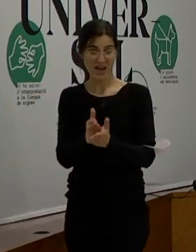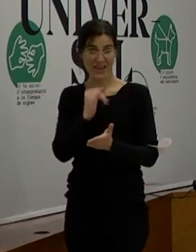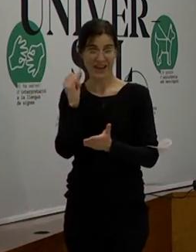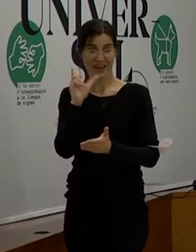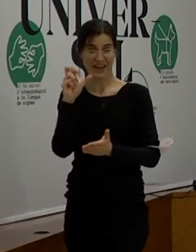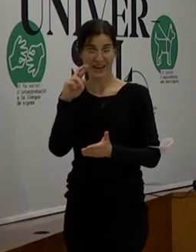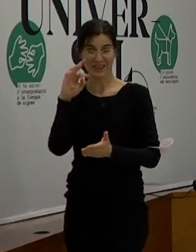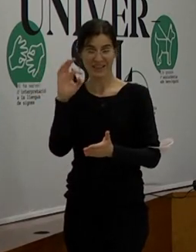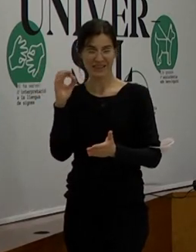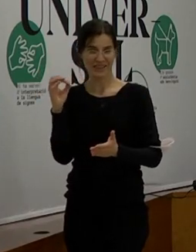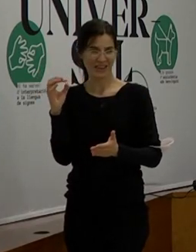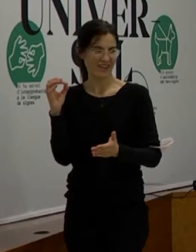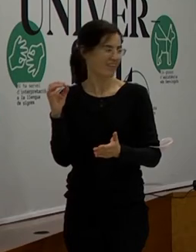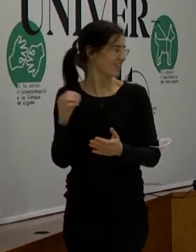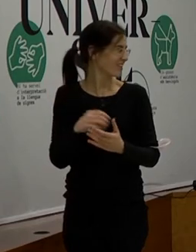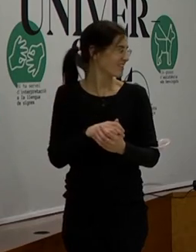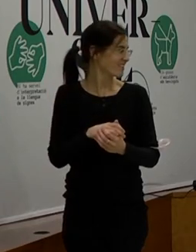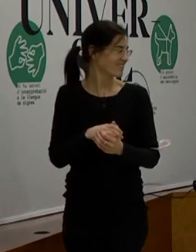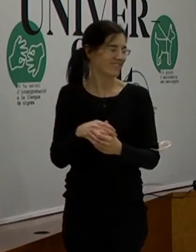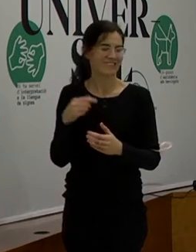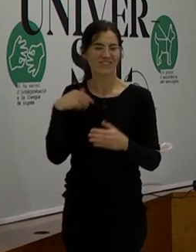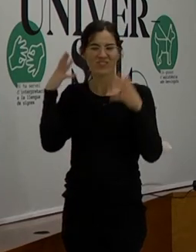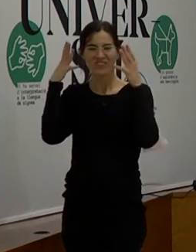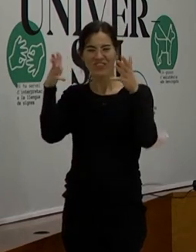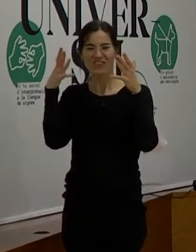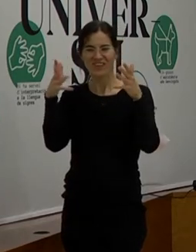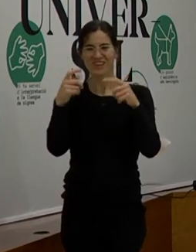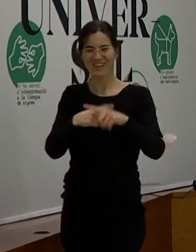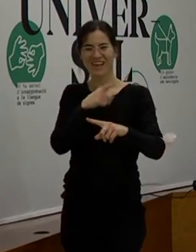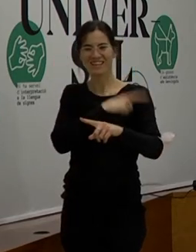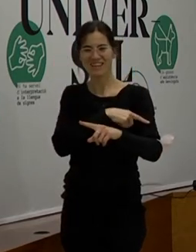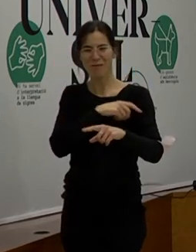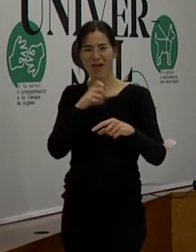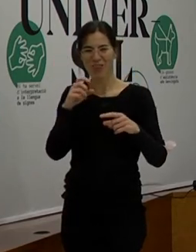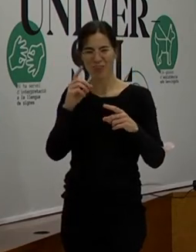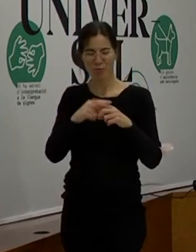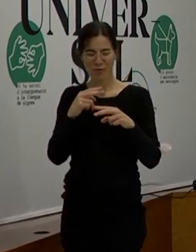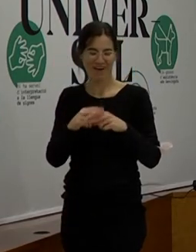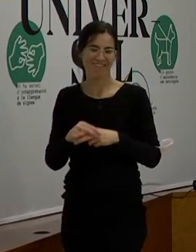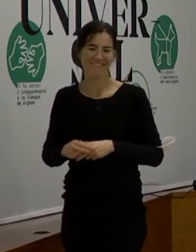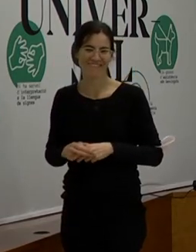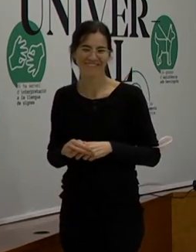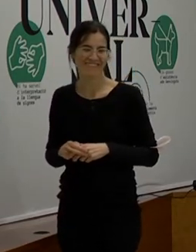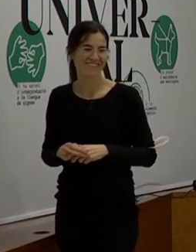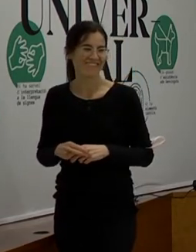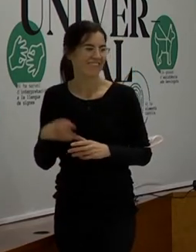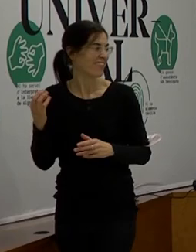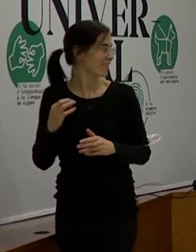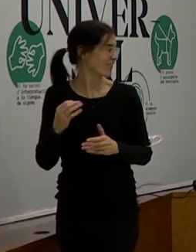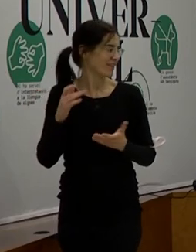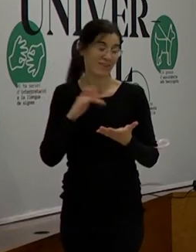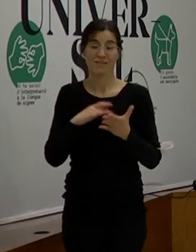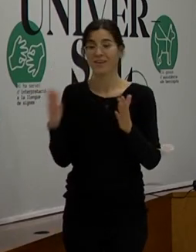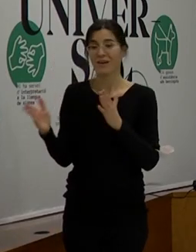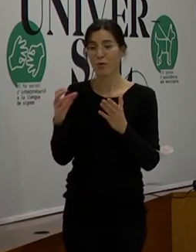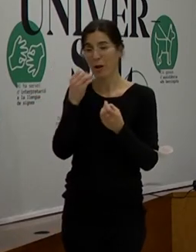recomiendo, Extremadura, és així, Extremadura, ¿vale? Estarà a la primavera.